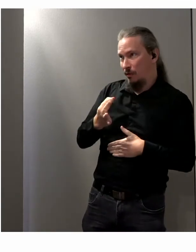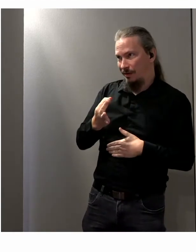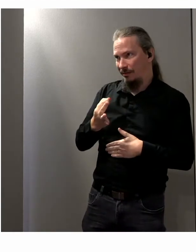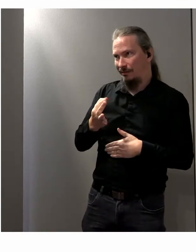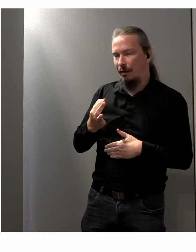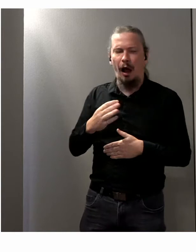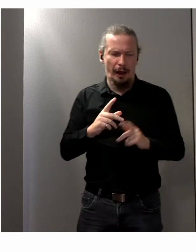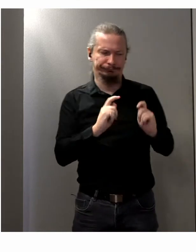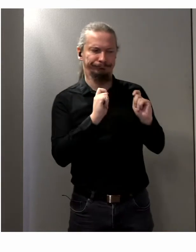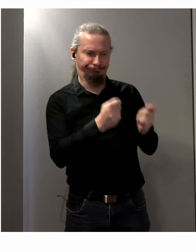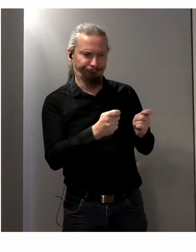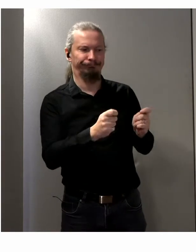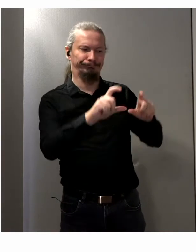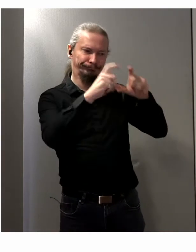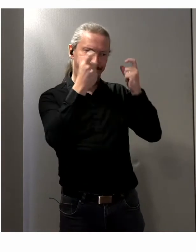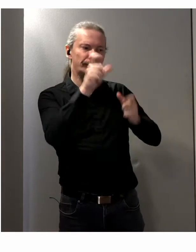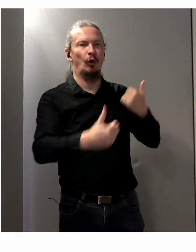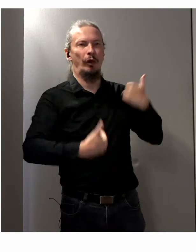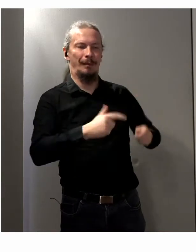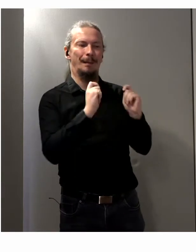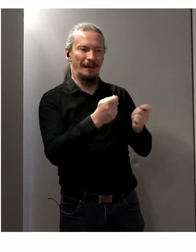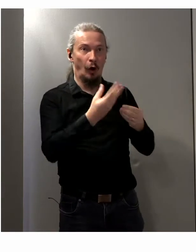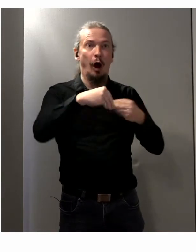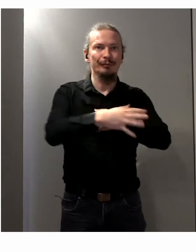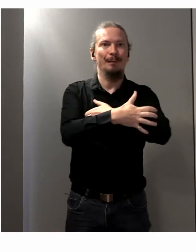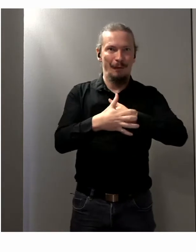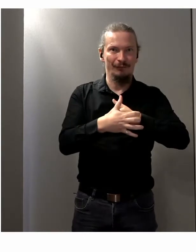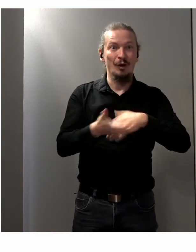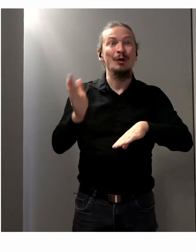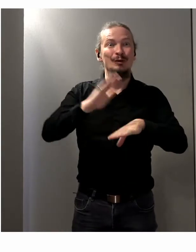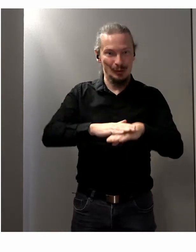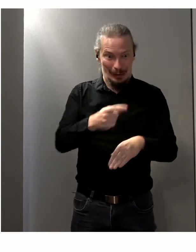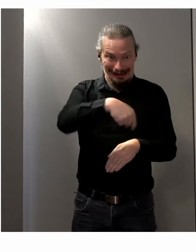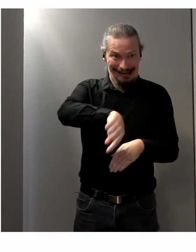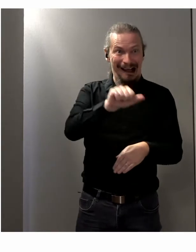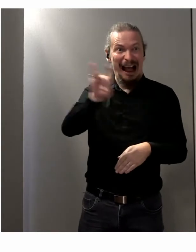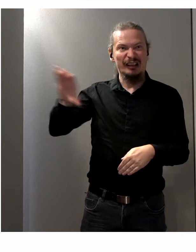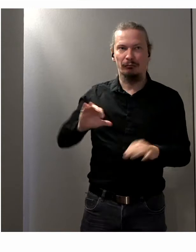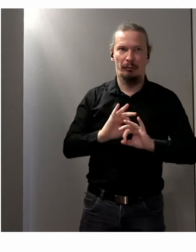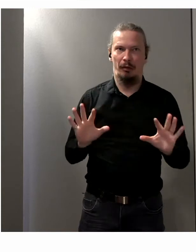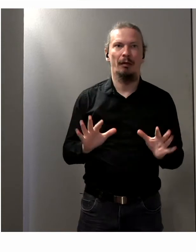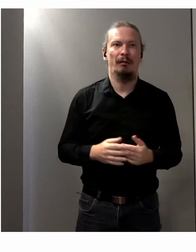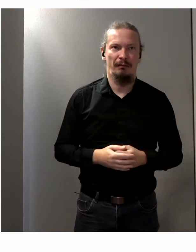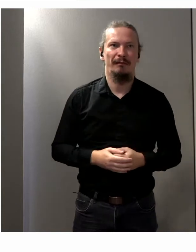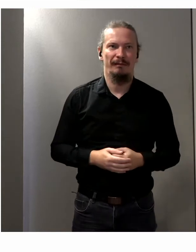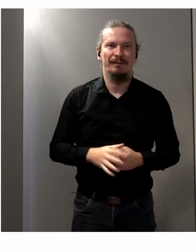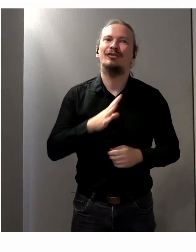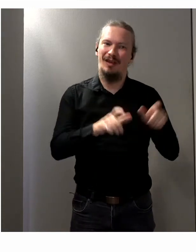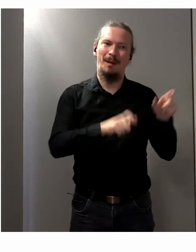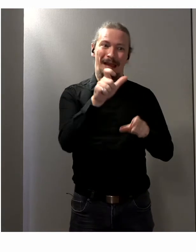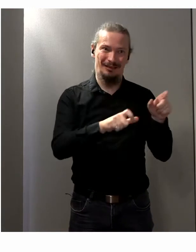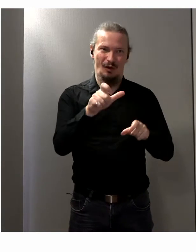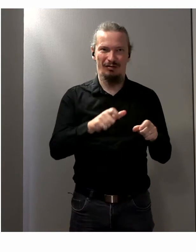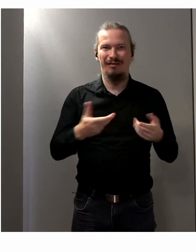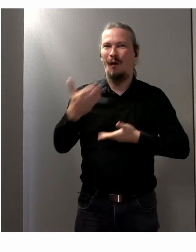donc sont qualifiées de personnes handicapées, et lorsqu'elles sont pauvres, ne touchent pas l'AAH. Un certain nombre de ces personnes qui répondent à ces questions